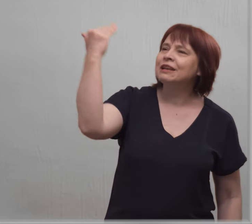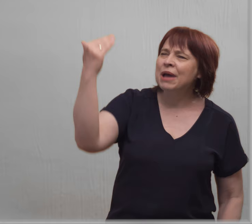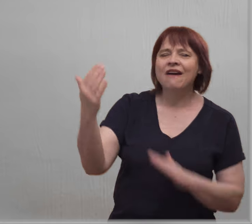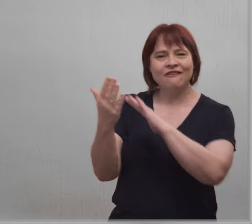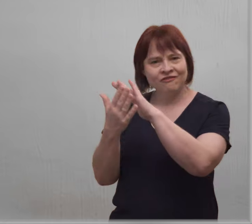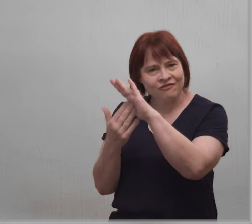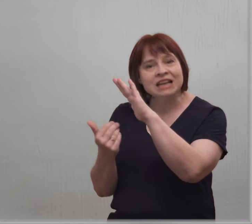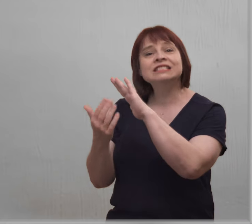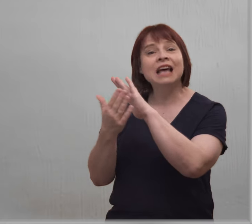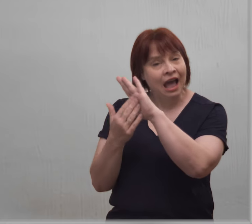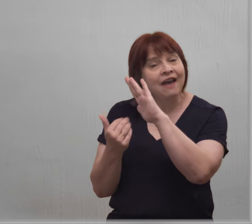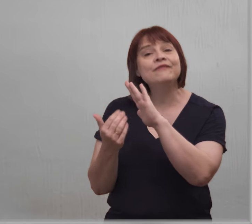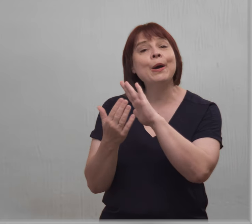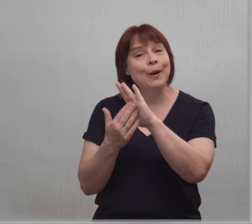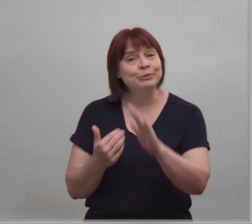тебе